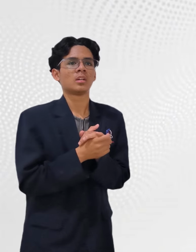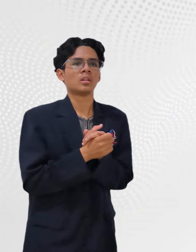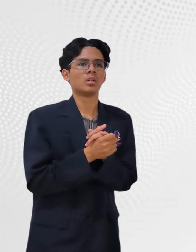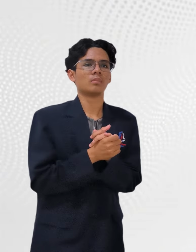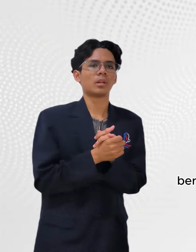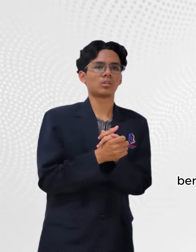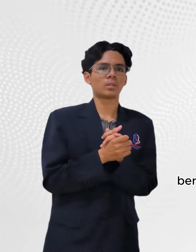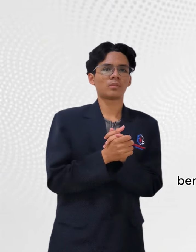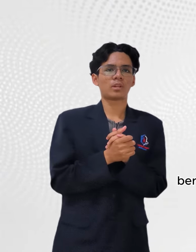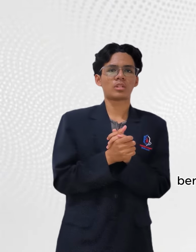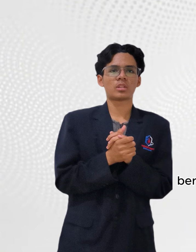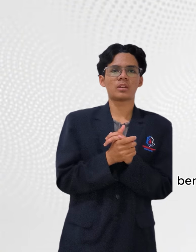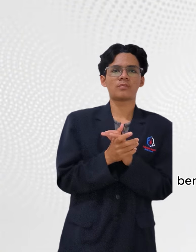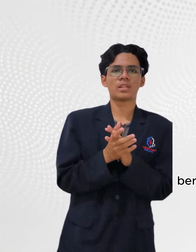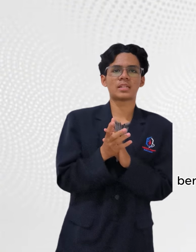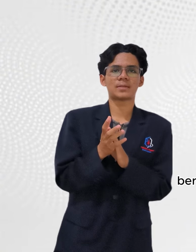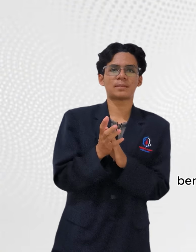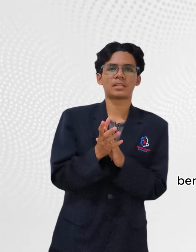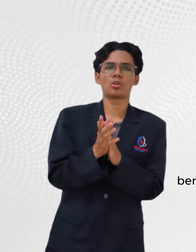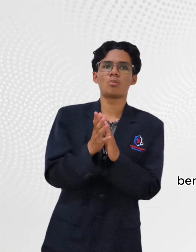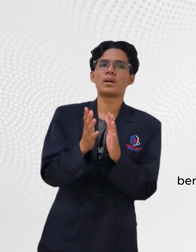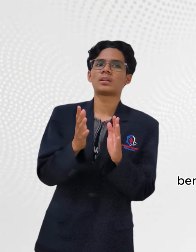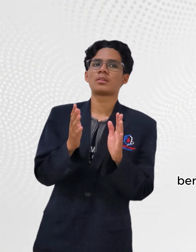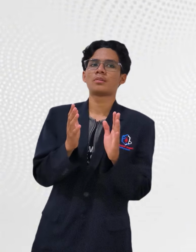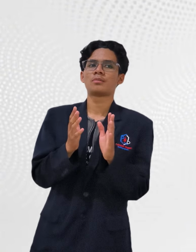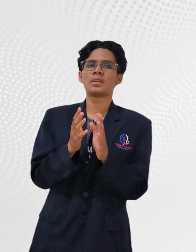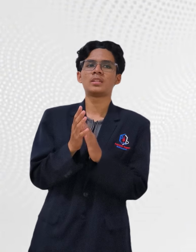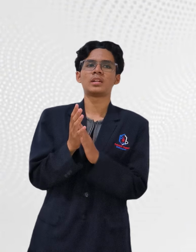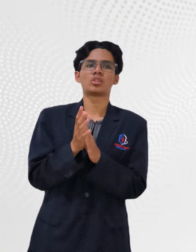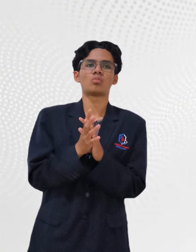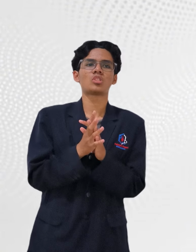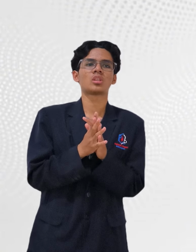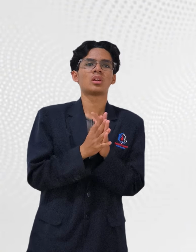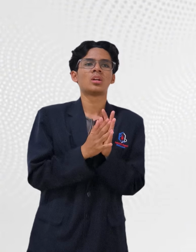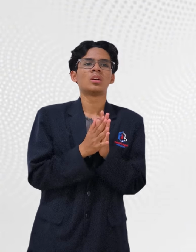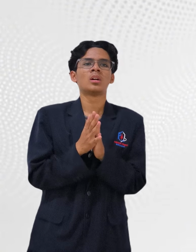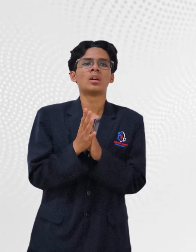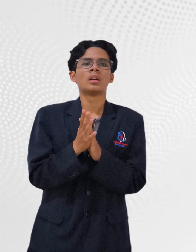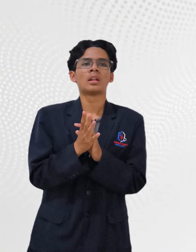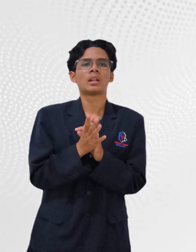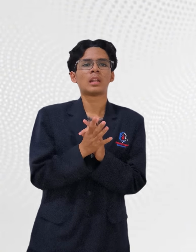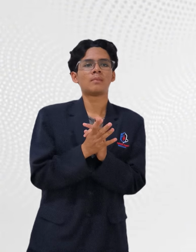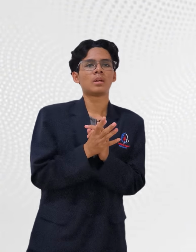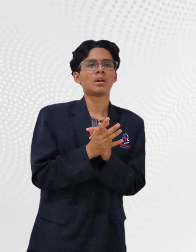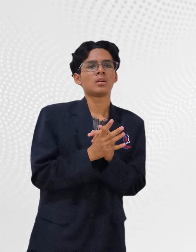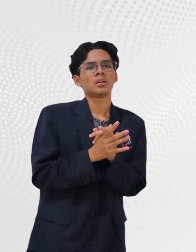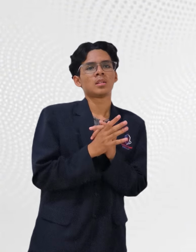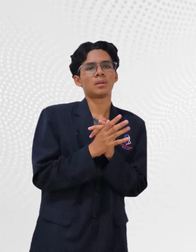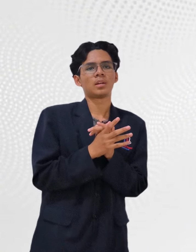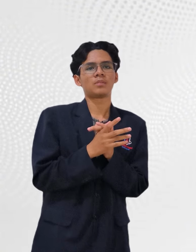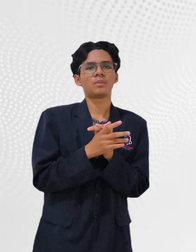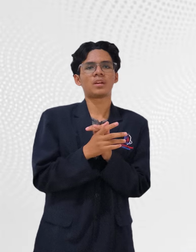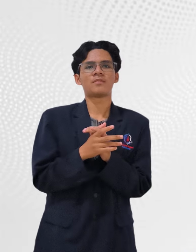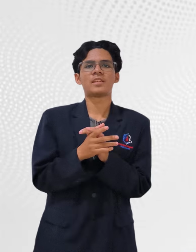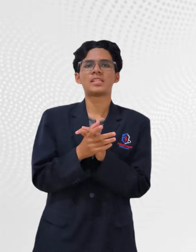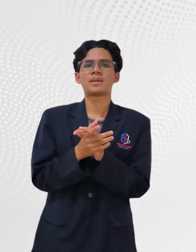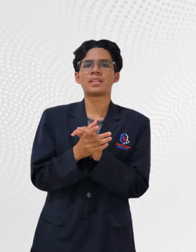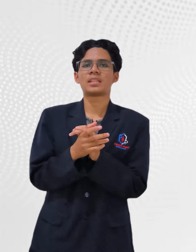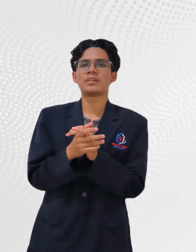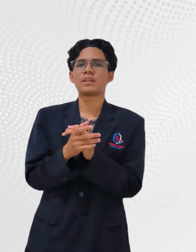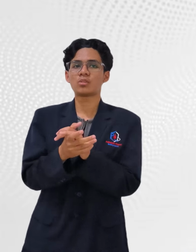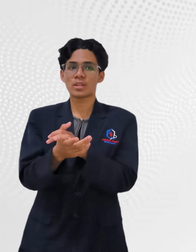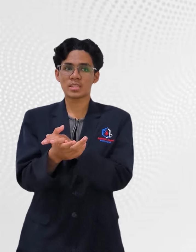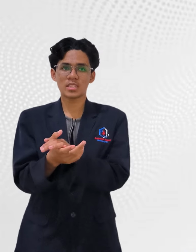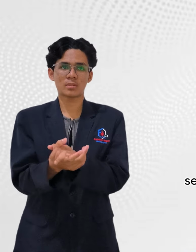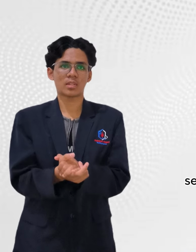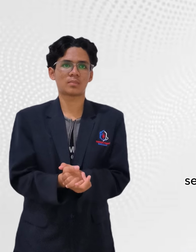lambda bergantung pada frekuensi F dan kecepatan gelombang V dengan rumus lambda sama dengan V per F. Jadi semakin